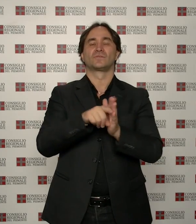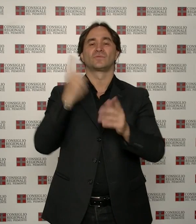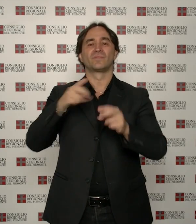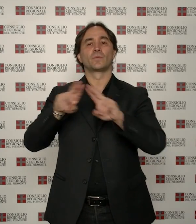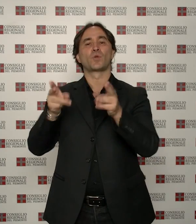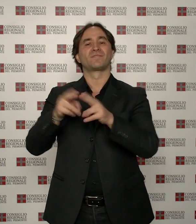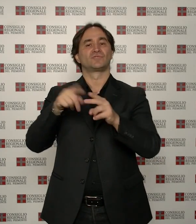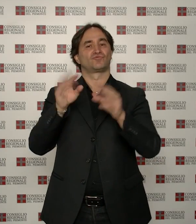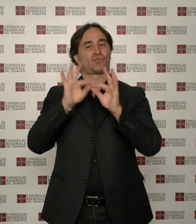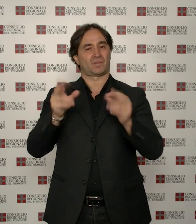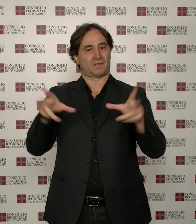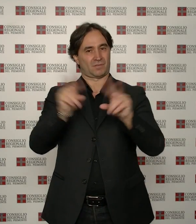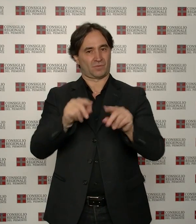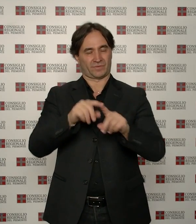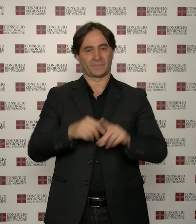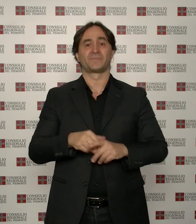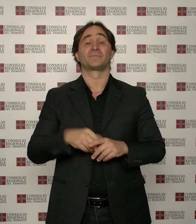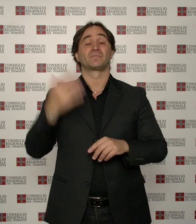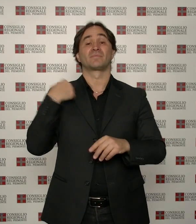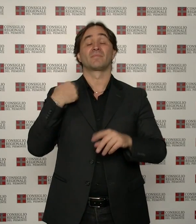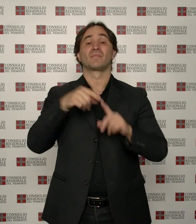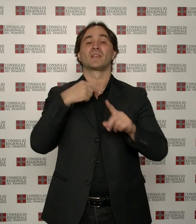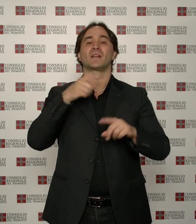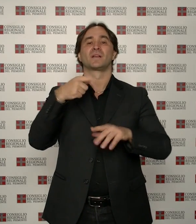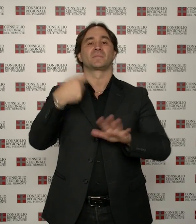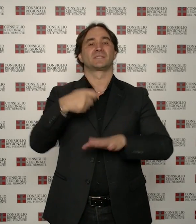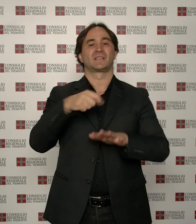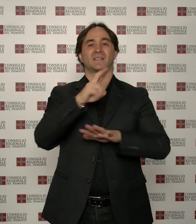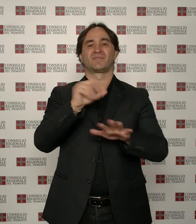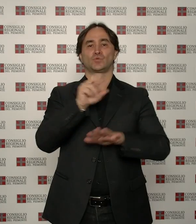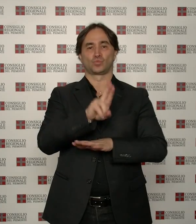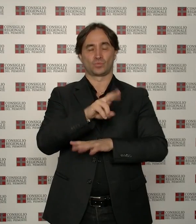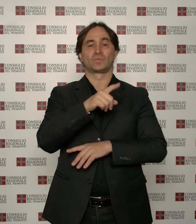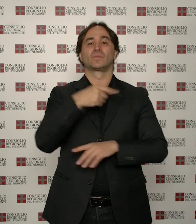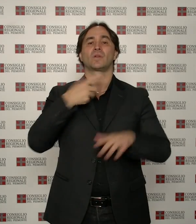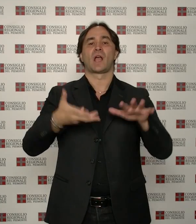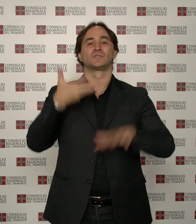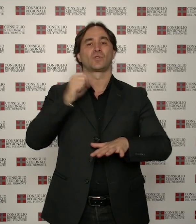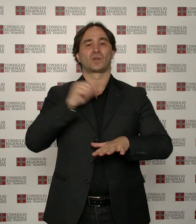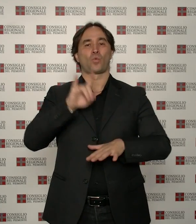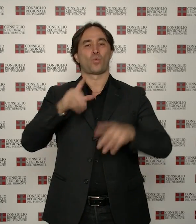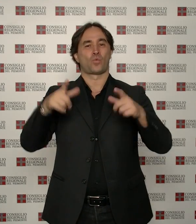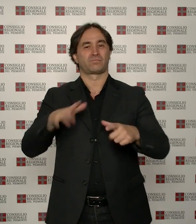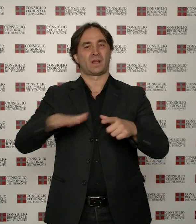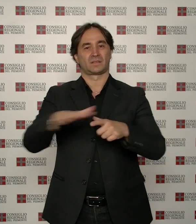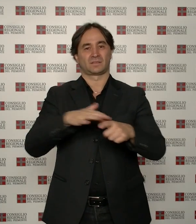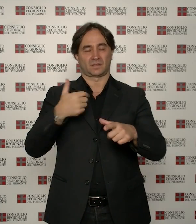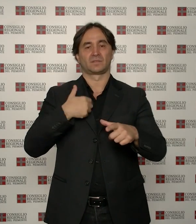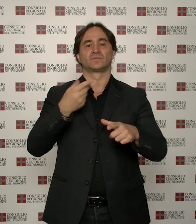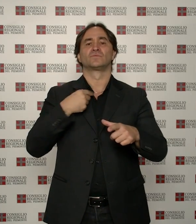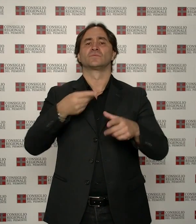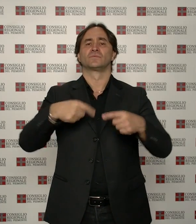province. In sesta è stato audito il presidente delle DISU. L'assessore all'urbanistica ha svolto in commissione una informativa sulla